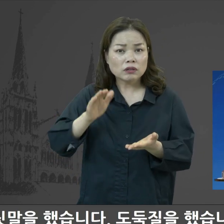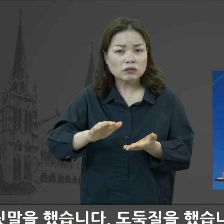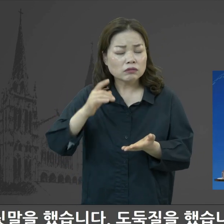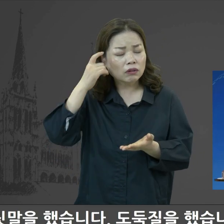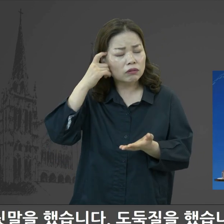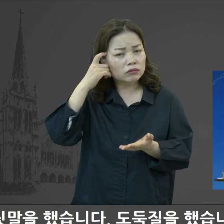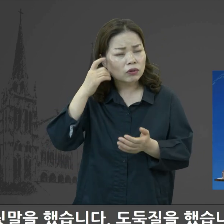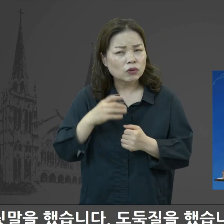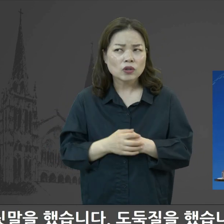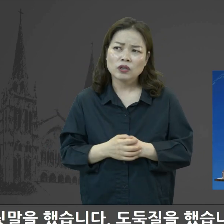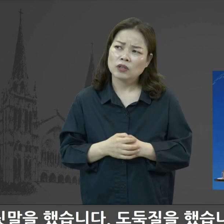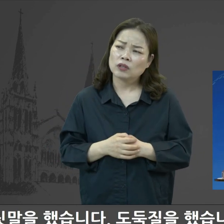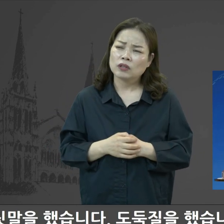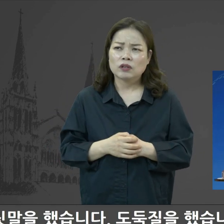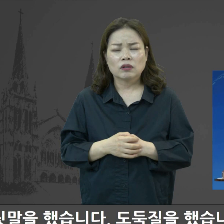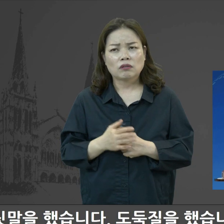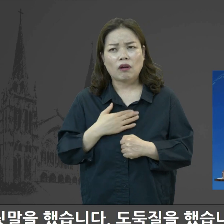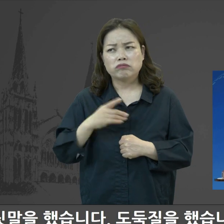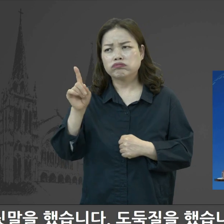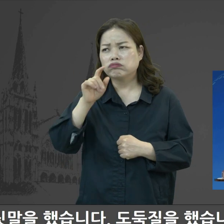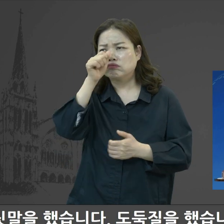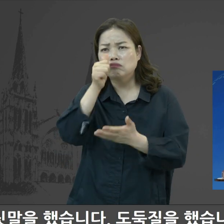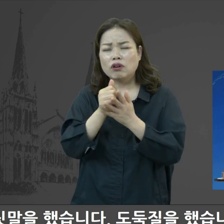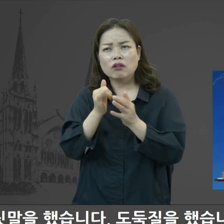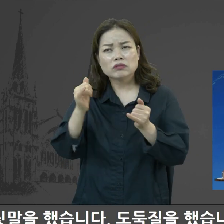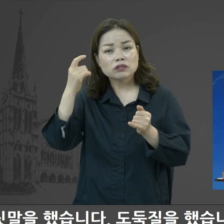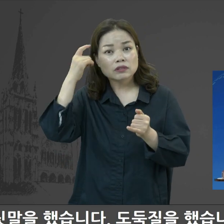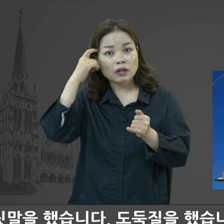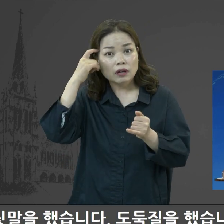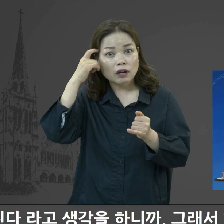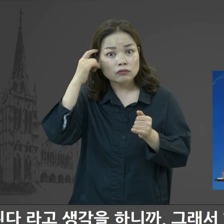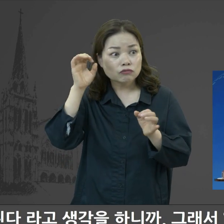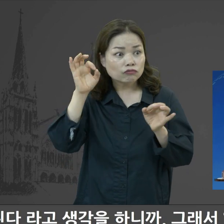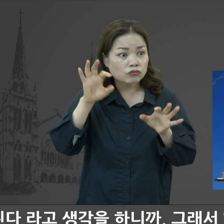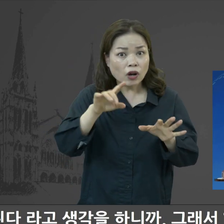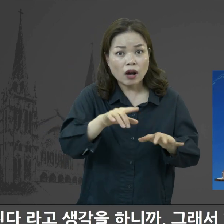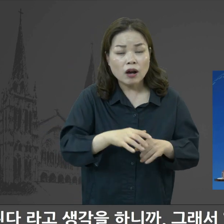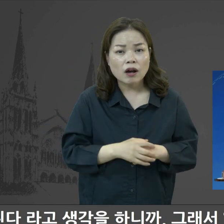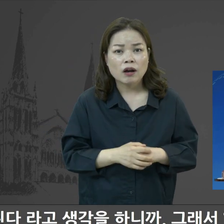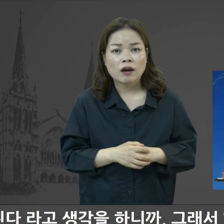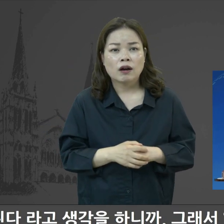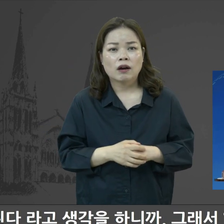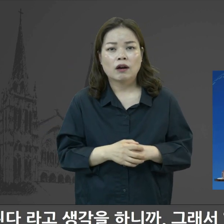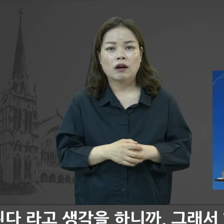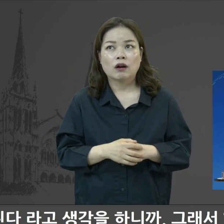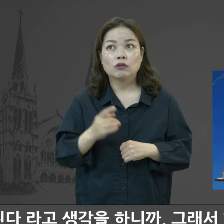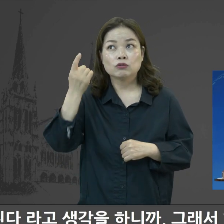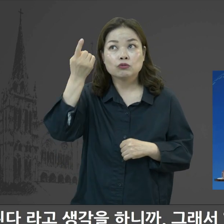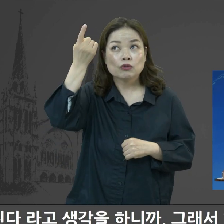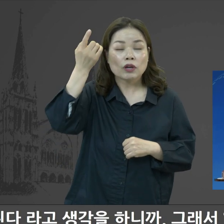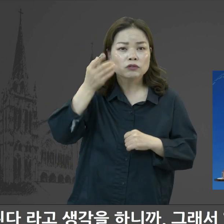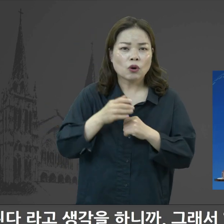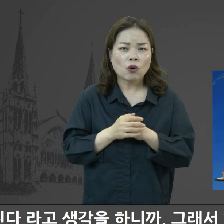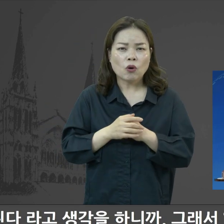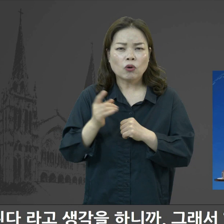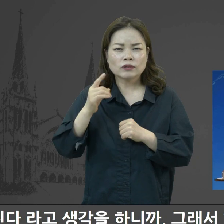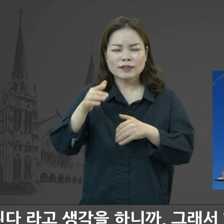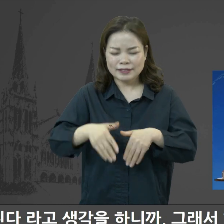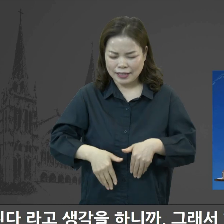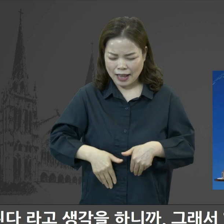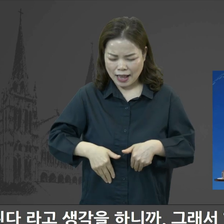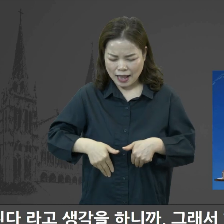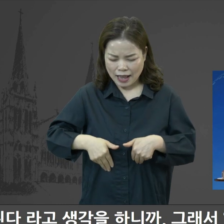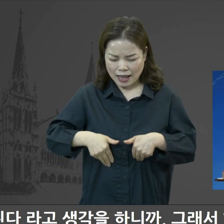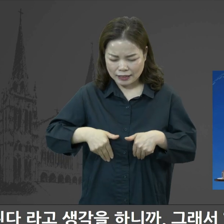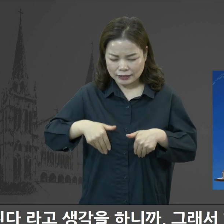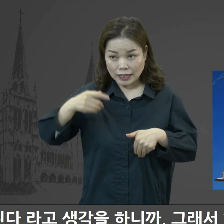생각을 하니까, 그래서 무슨 죄인이지 하고 생각을 딱 하는 순간 갑자기요 그 위에서요 어떤